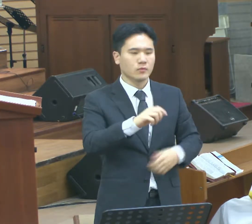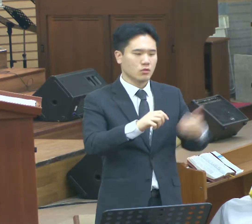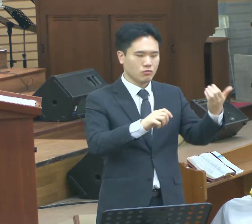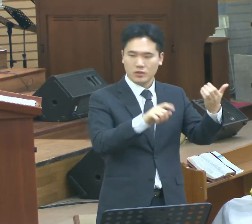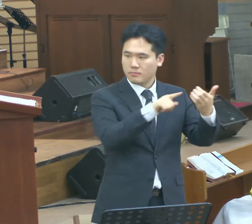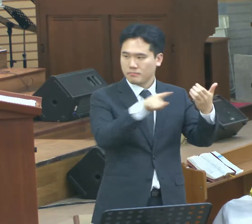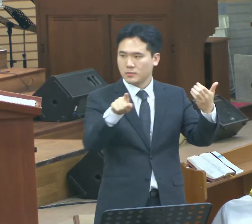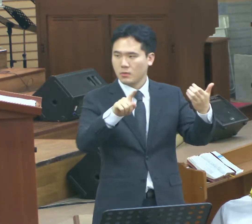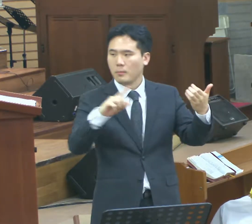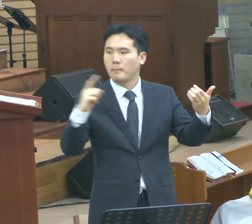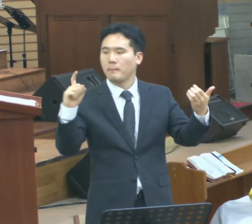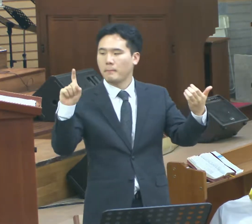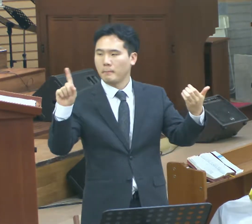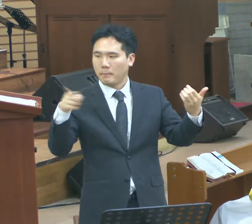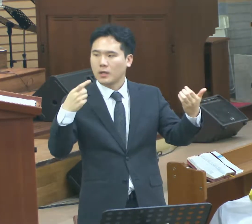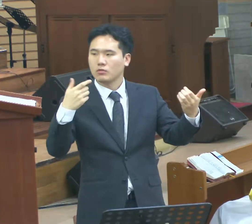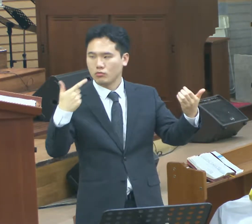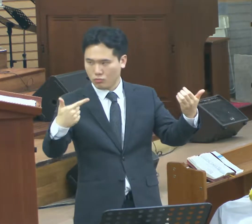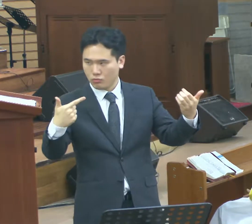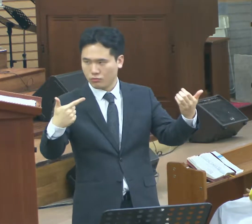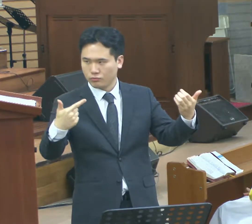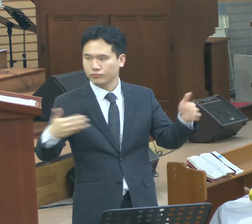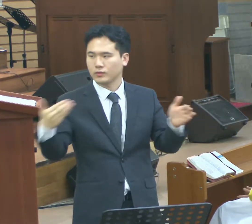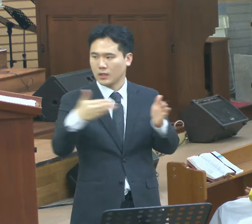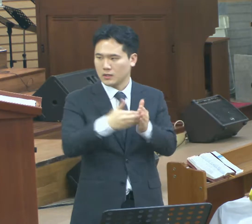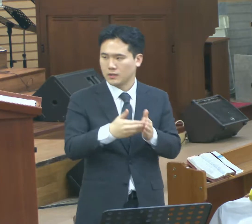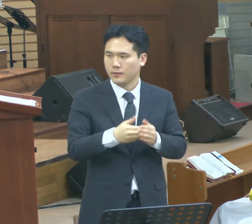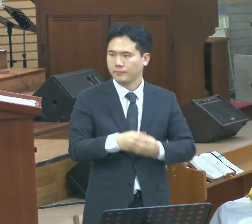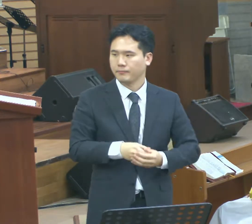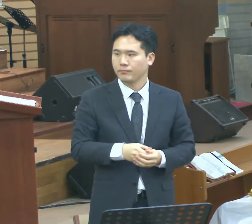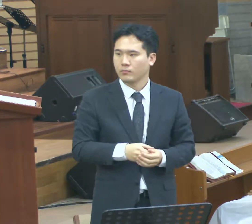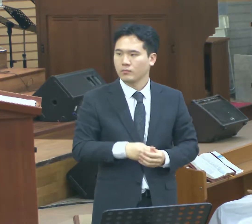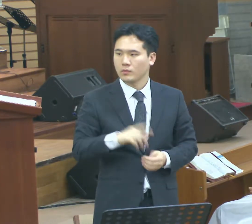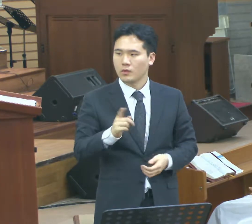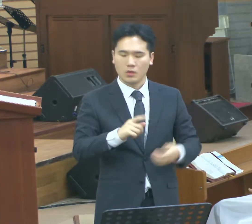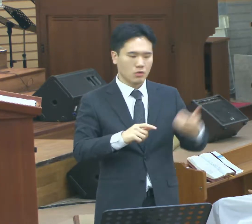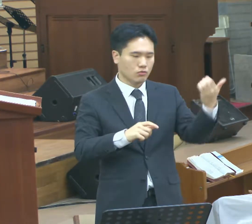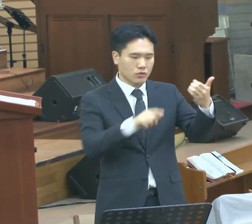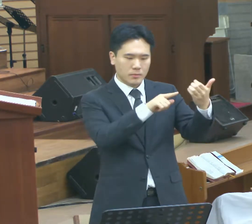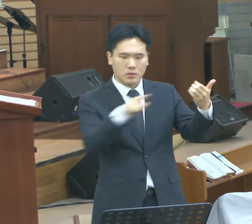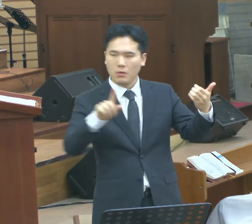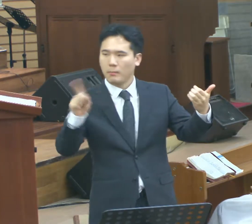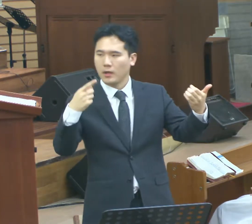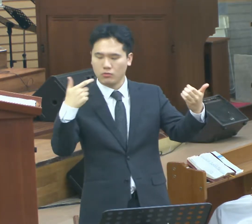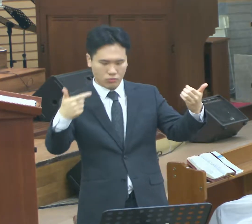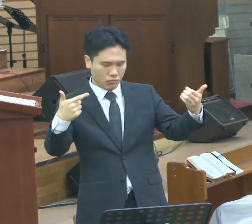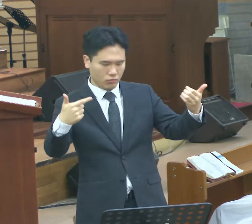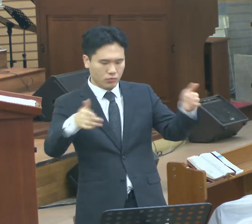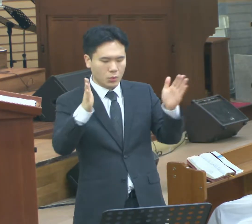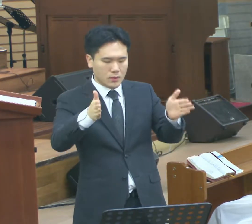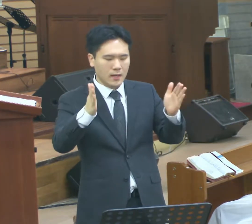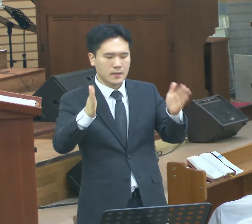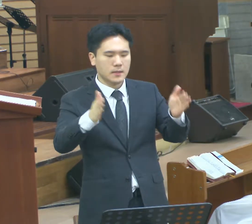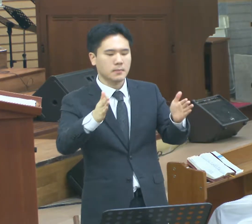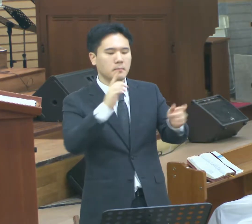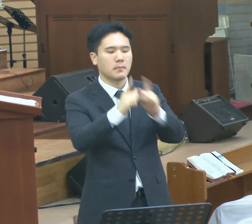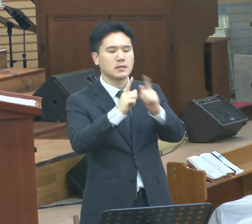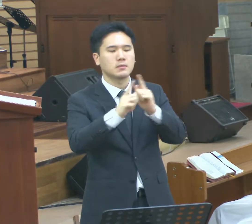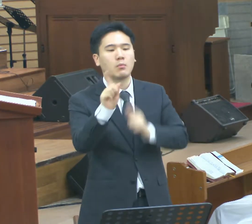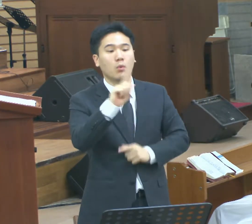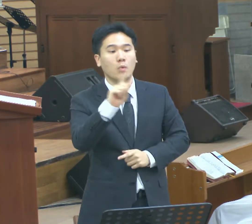사이에 가장 중앙에 있는 95편부터 100편까지 이 6편의 말씀은 특별히 하나님의